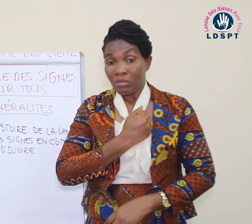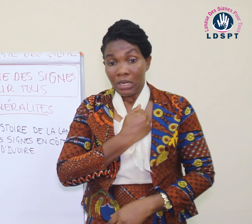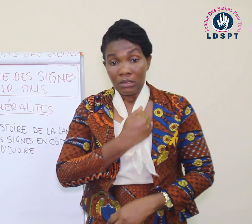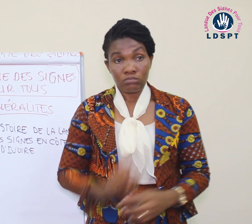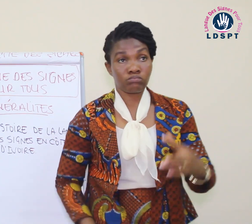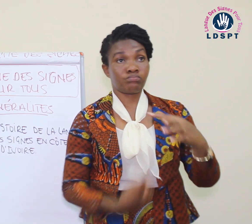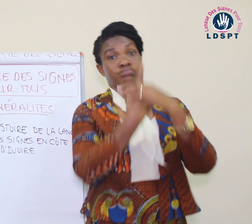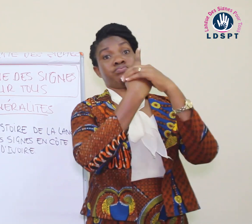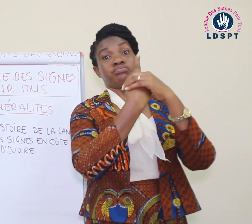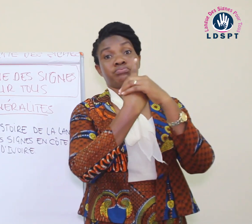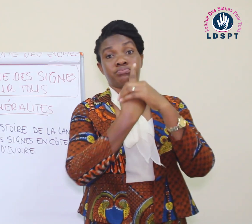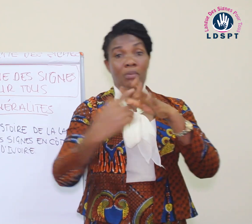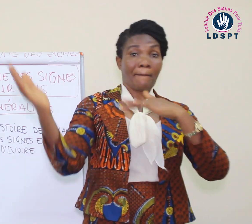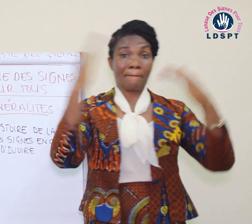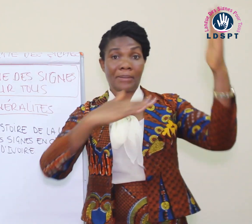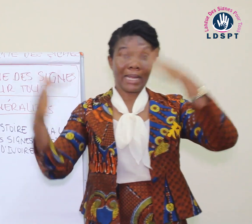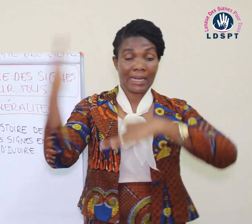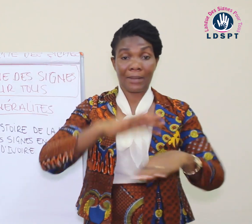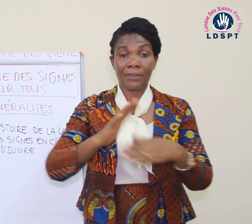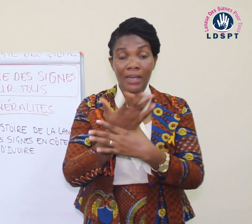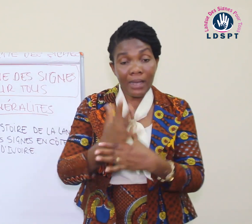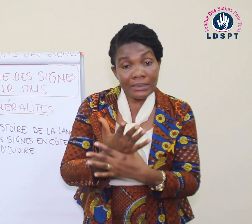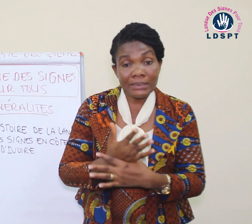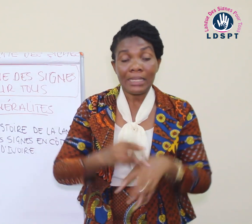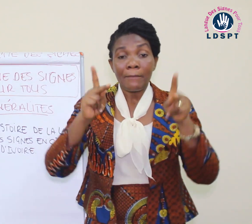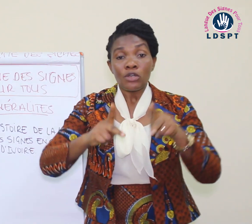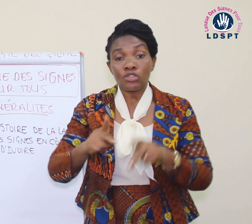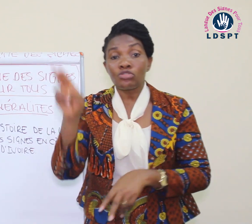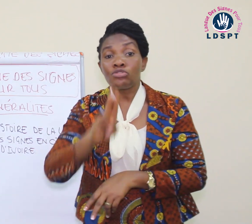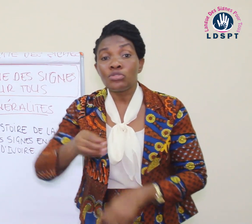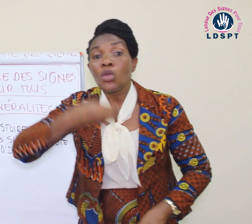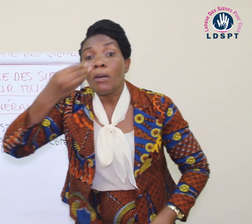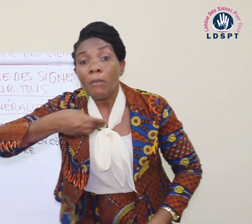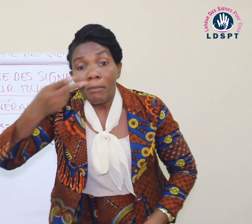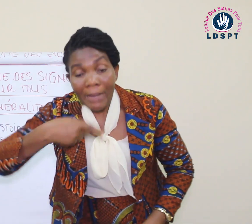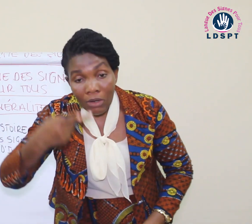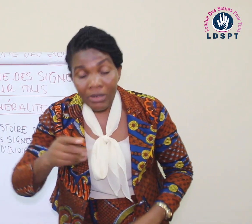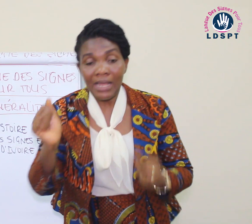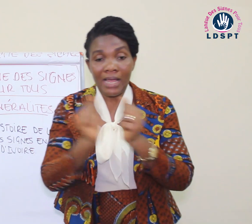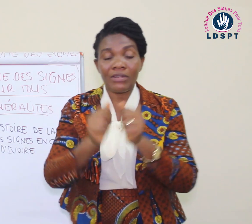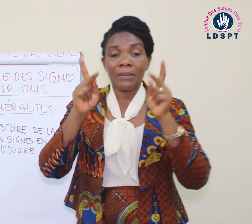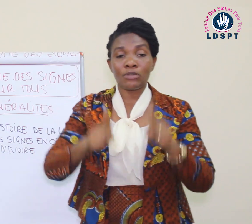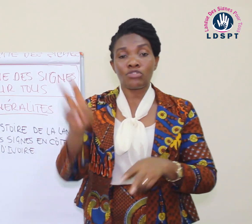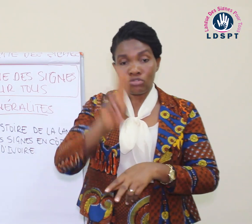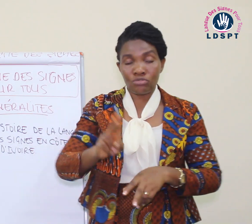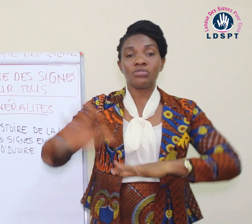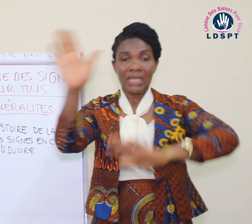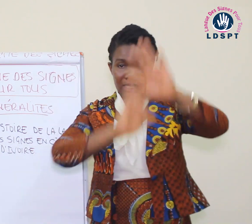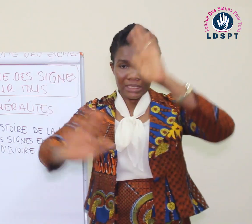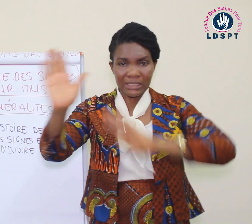les gestualistes. L'État s'en mêle puisque le retour à l'oralisme pur